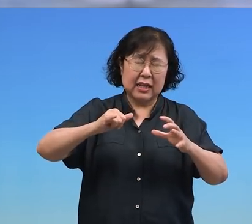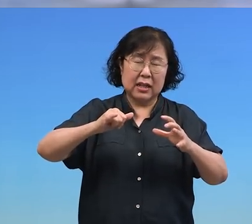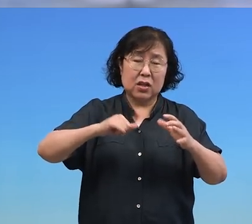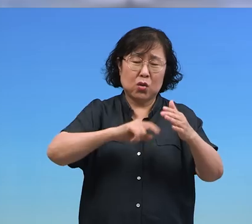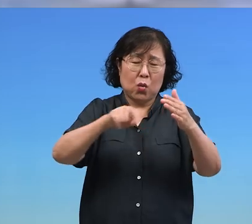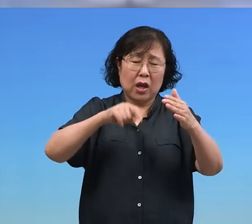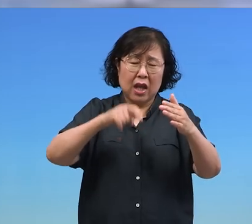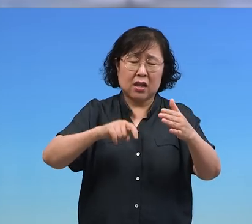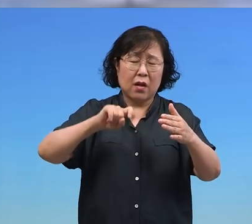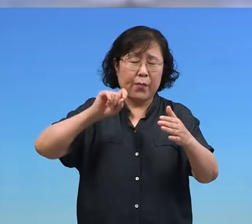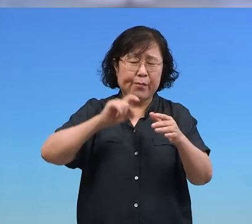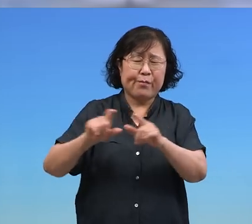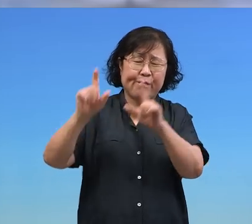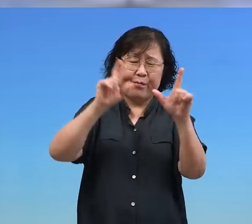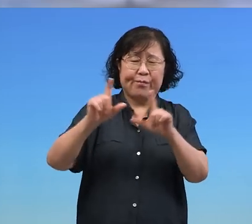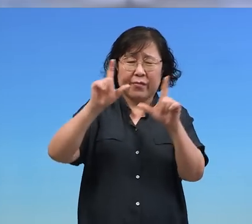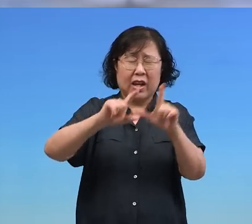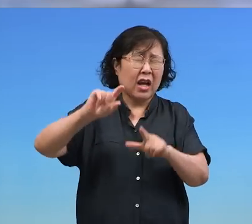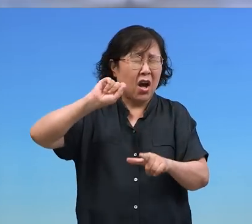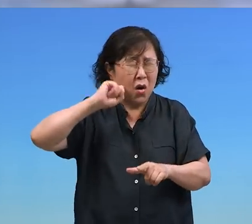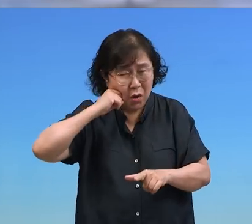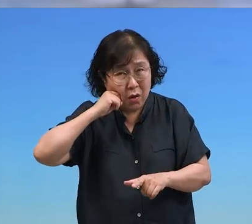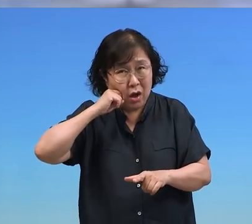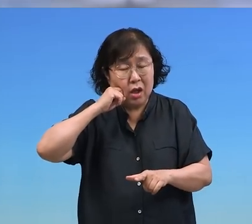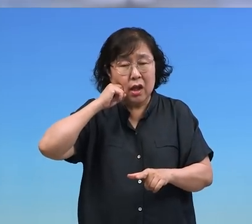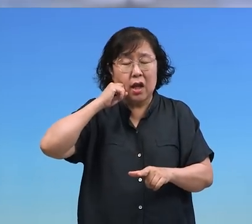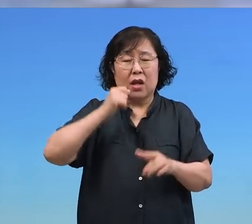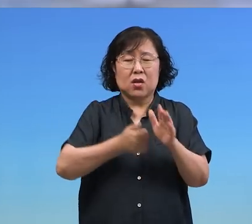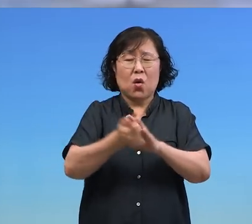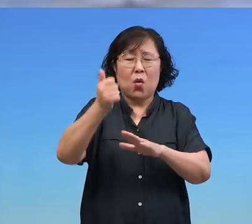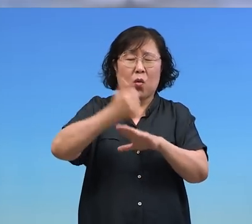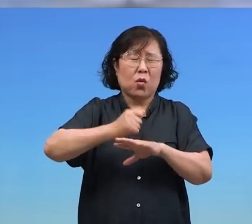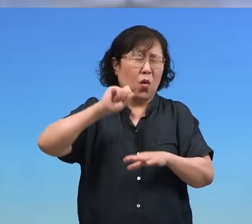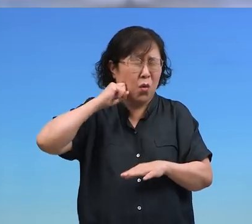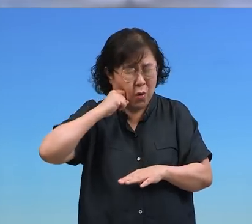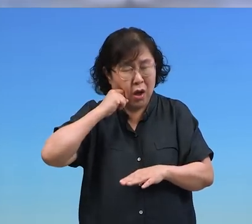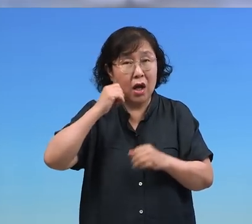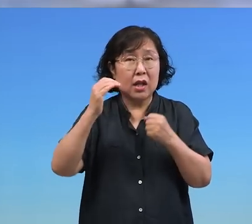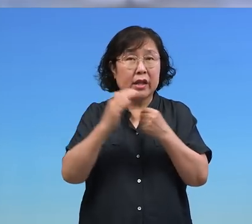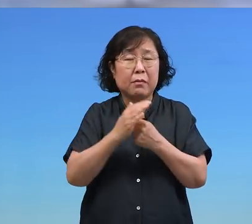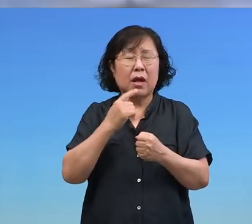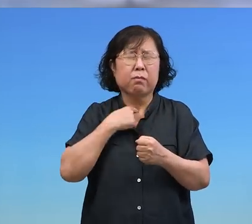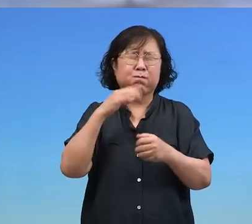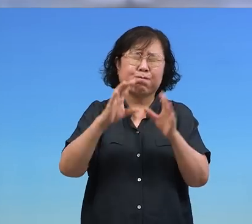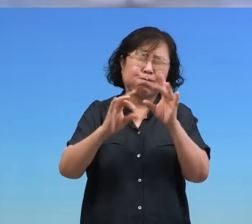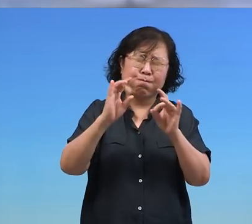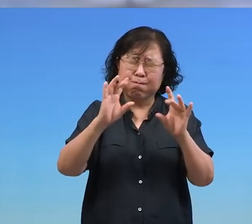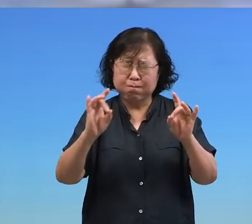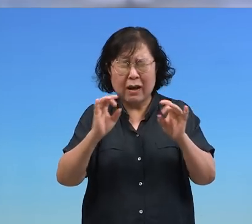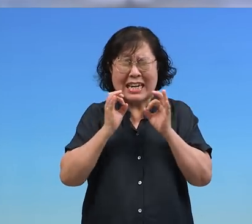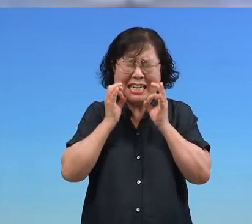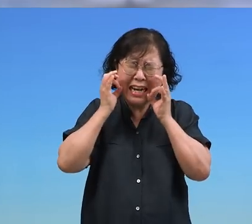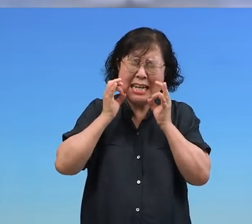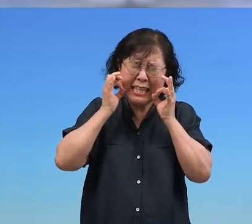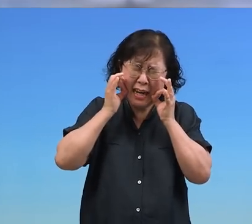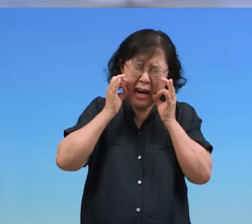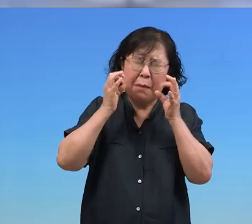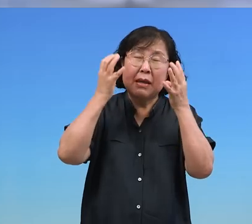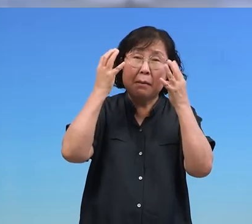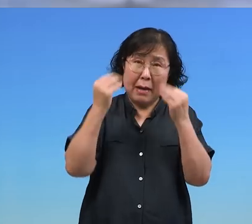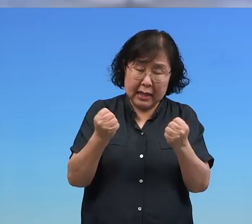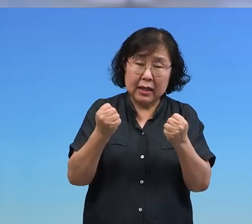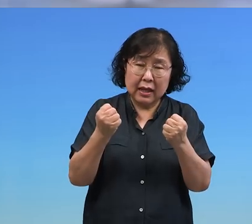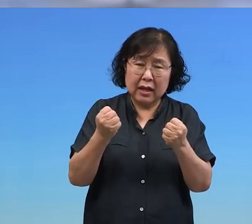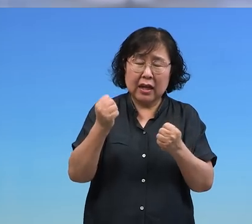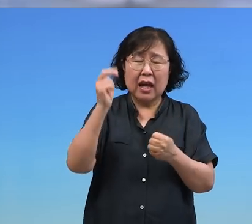그런 세상 가운데 얼마나 많은 목마름이 있으실까 그리고 제가 목사로서 그들의 그 목마름에